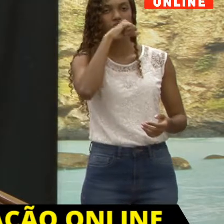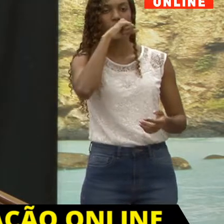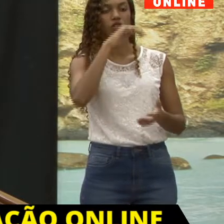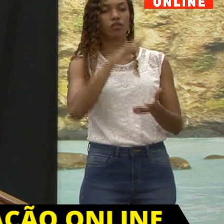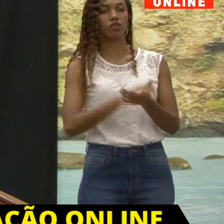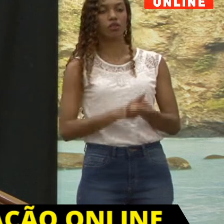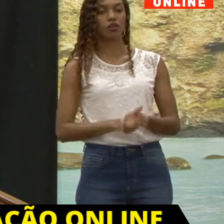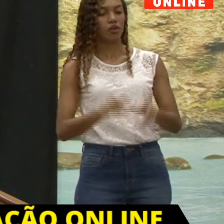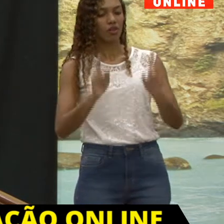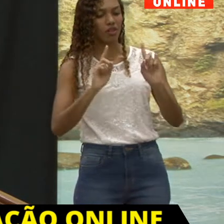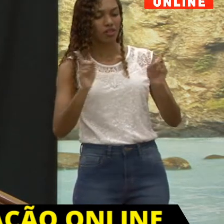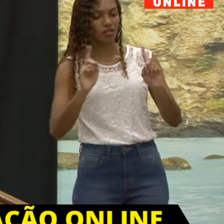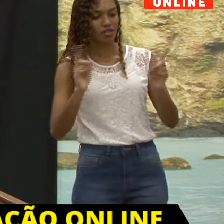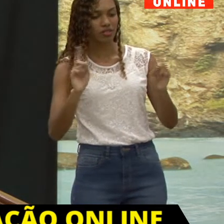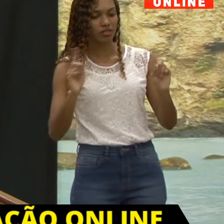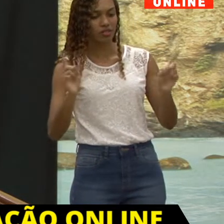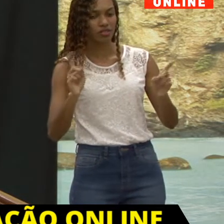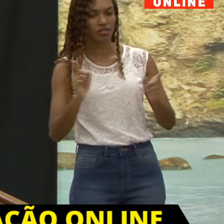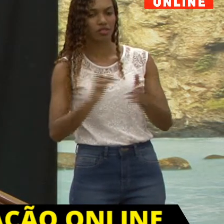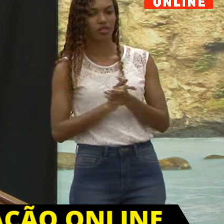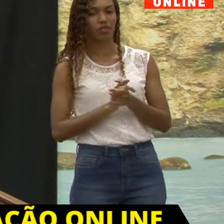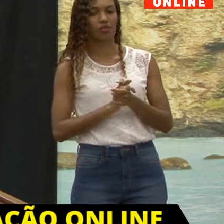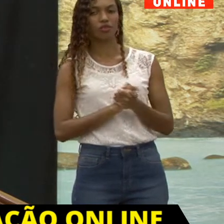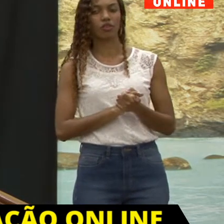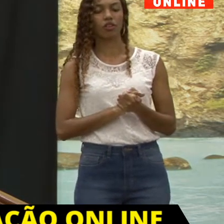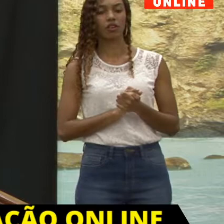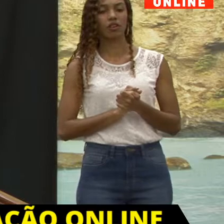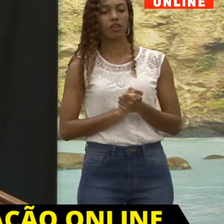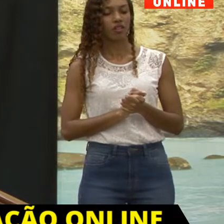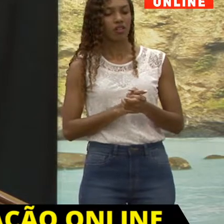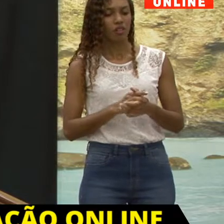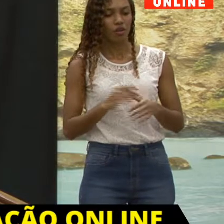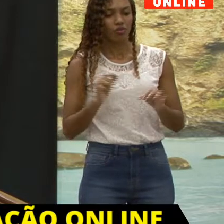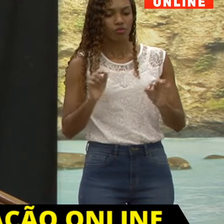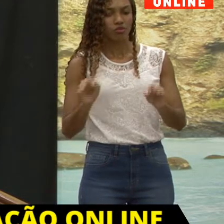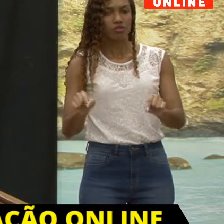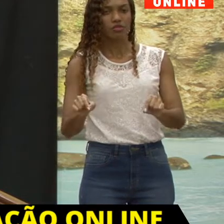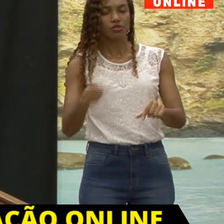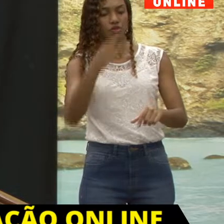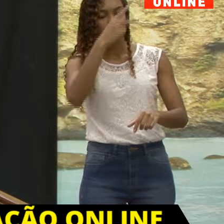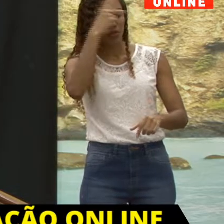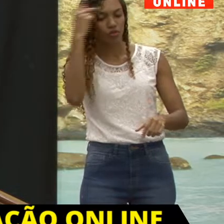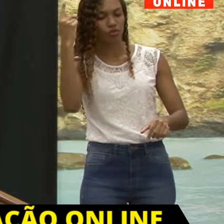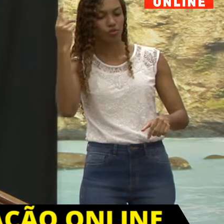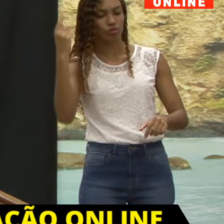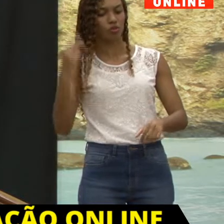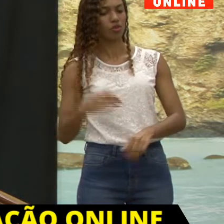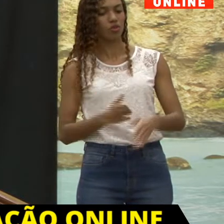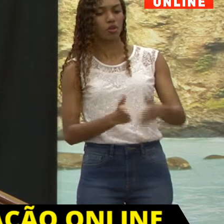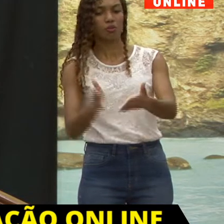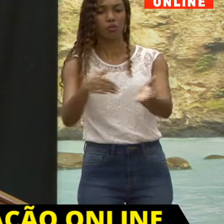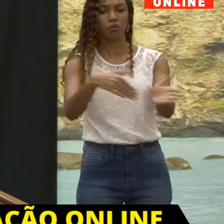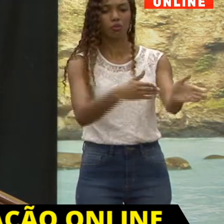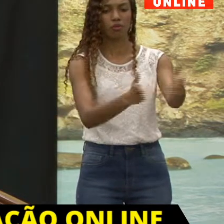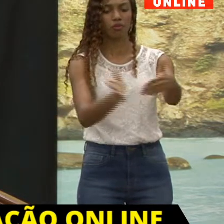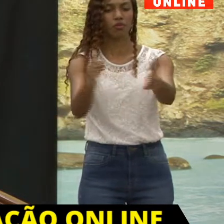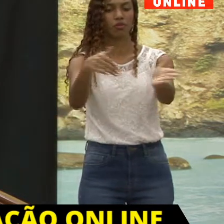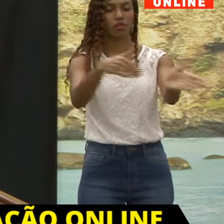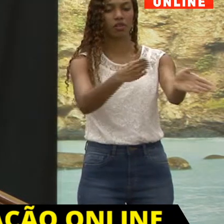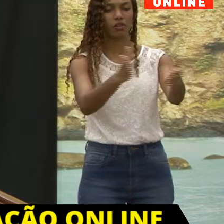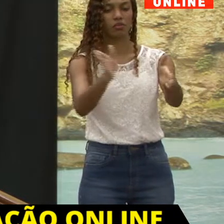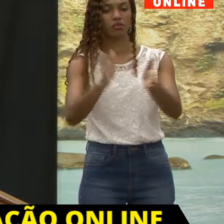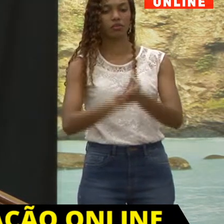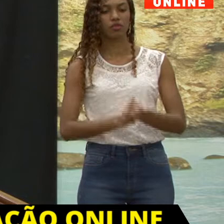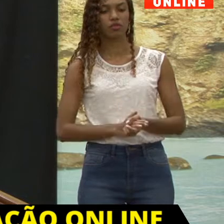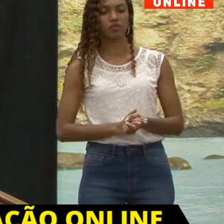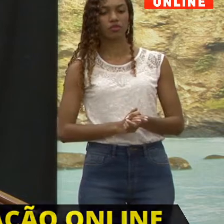pelo meio do caminho nesta pandemia, mas que nós possamos estar completos na arca para a glória e